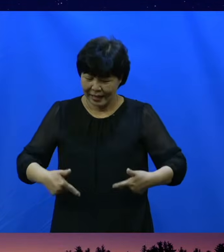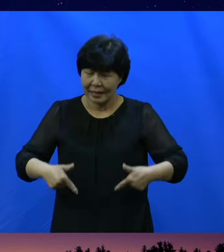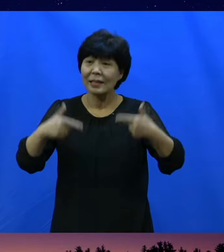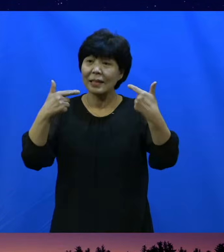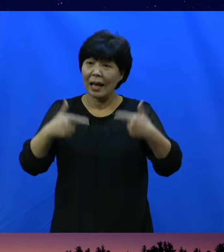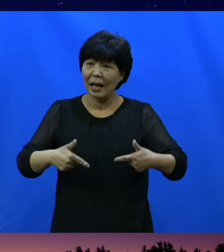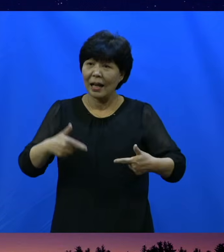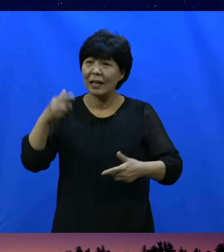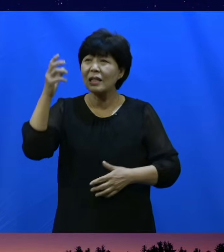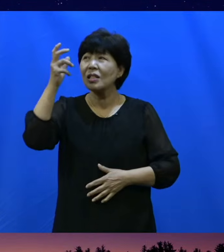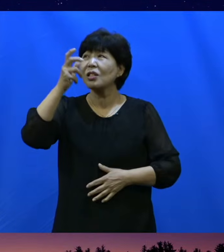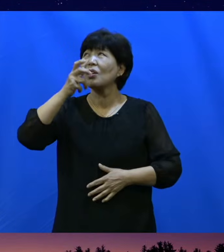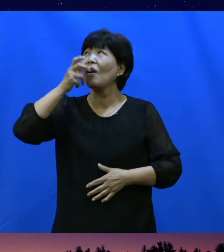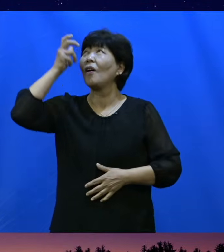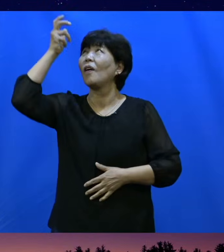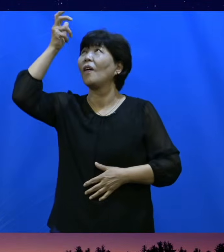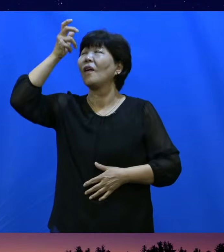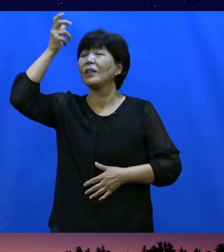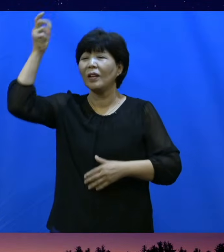항상